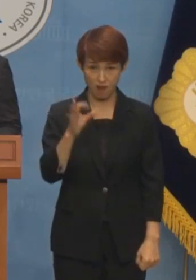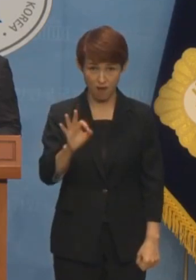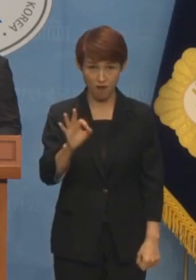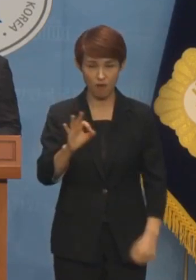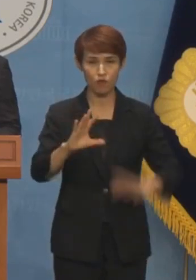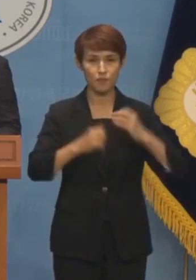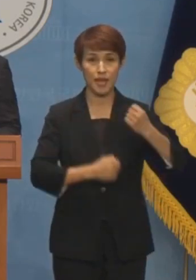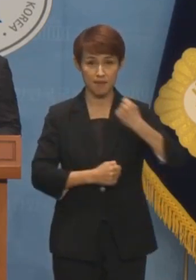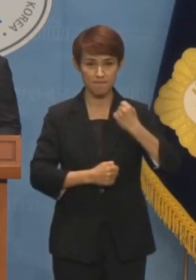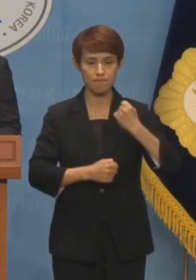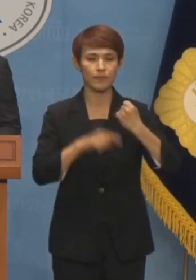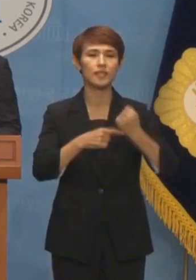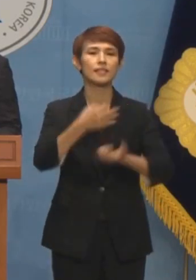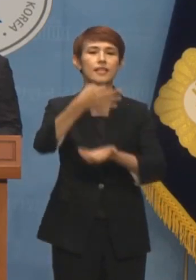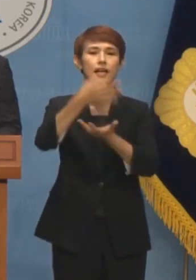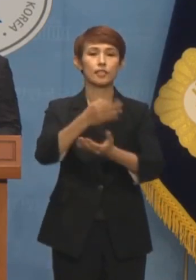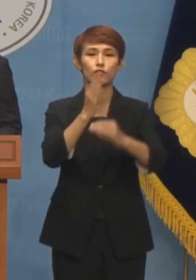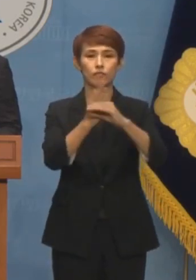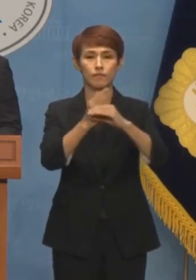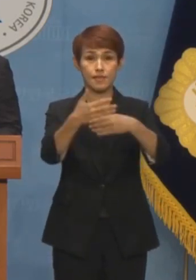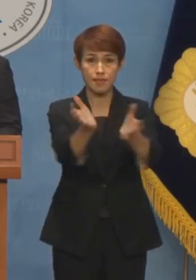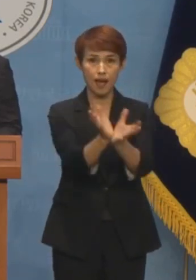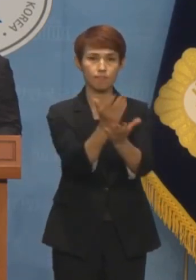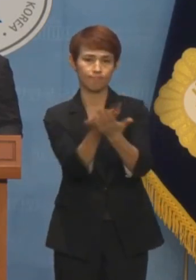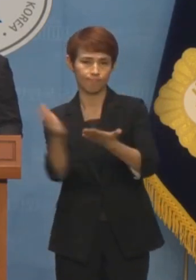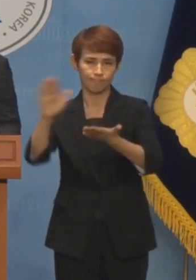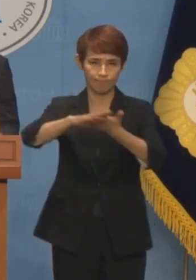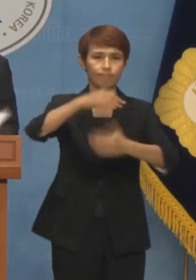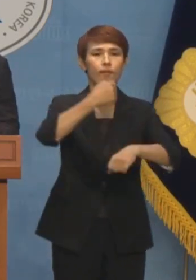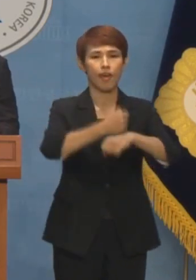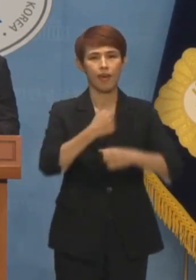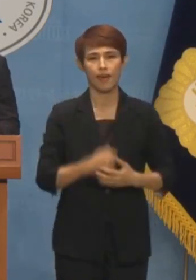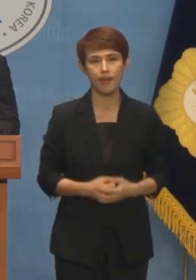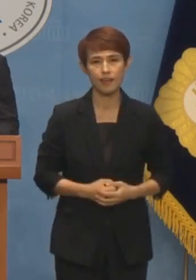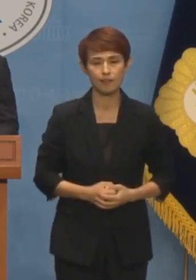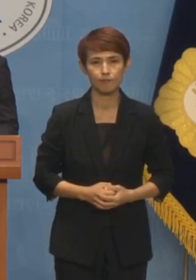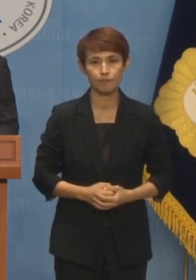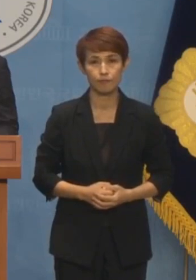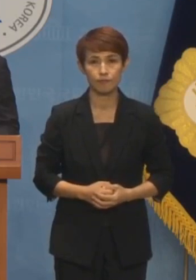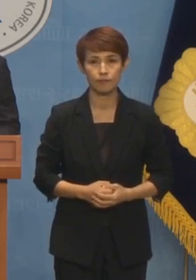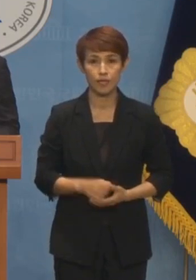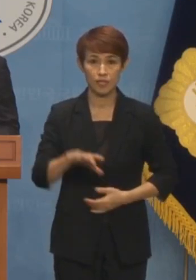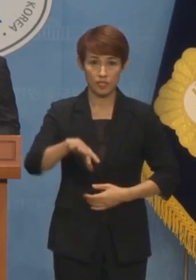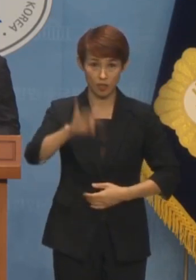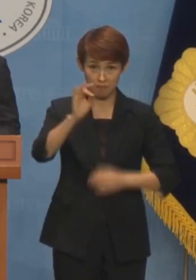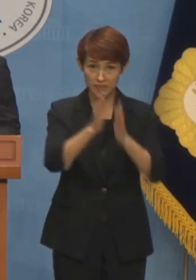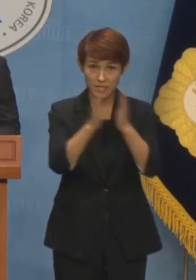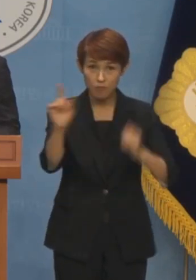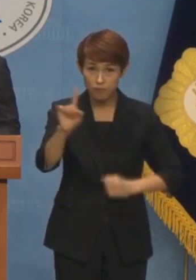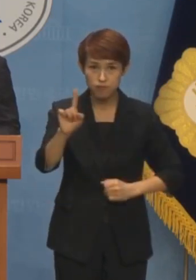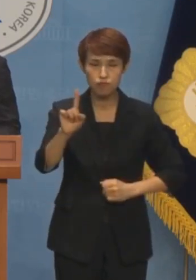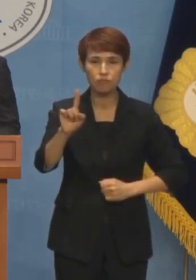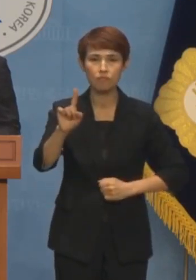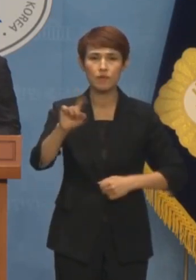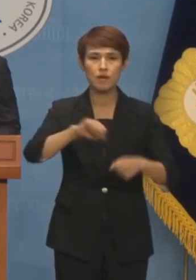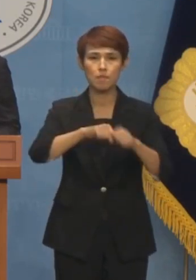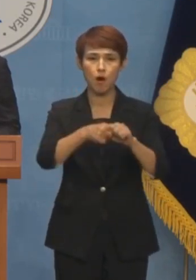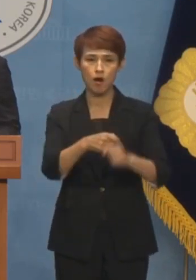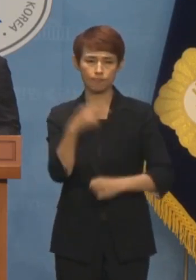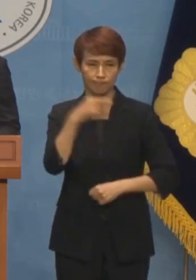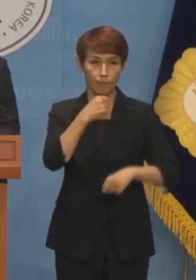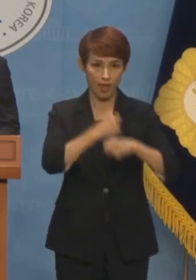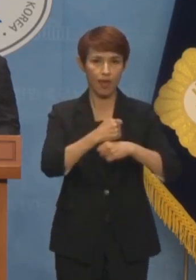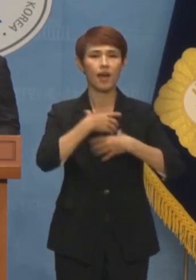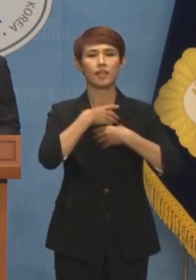국민의힘을 가치 중심 정당으로 혁신하겠습니다. 그 첫 번째는 엄벌로